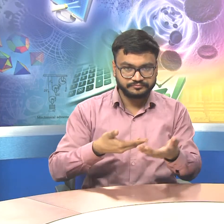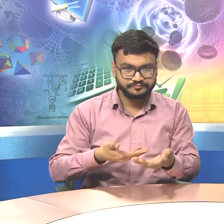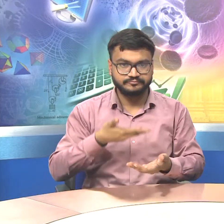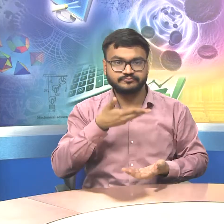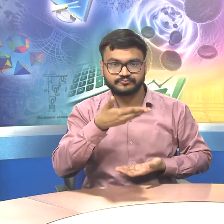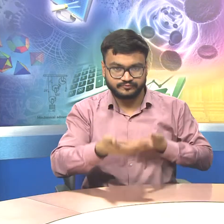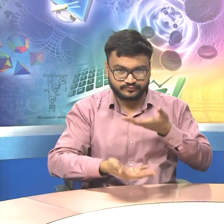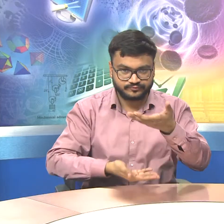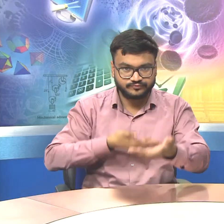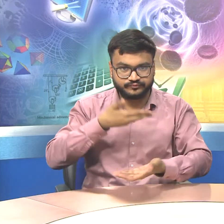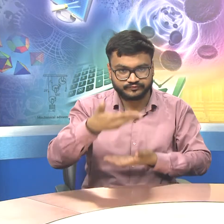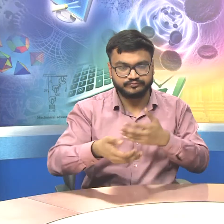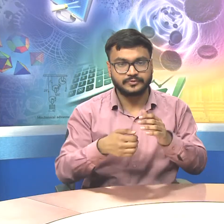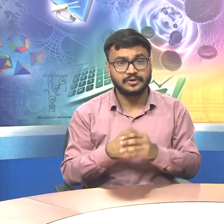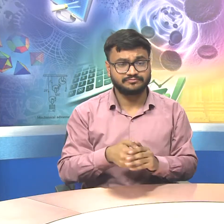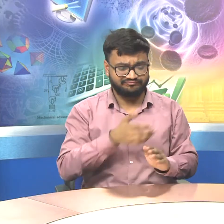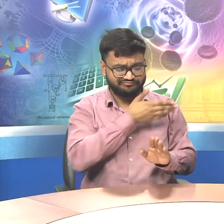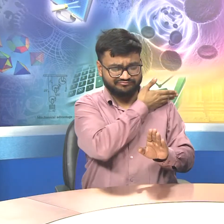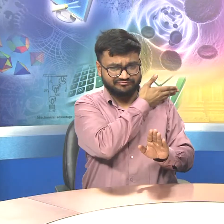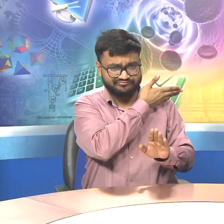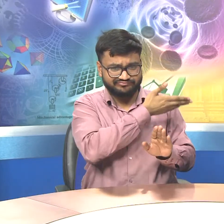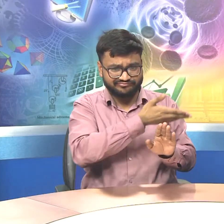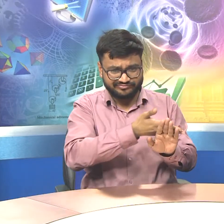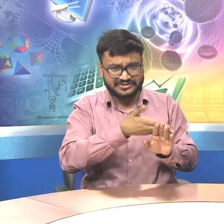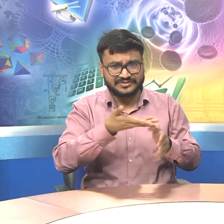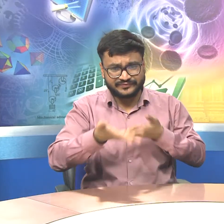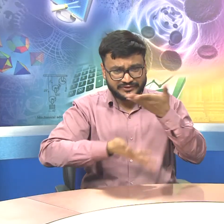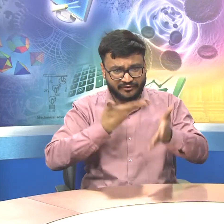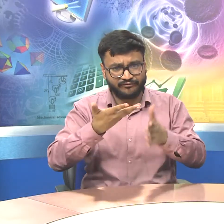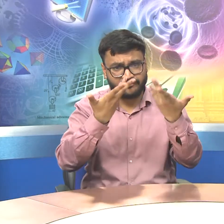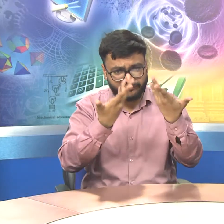Welcome back to NIOS live classes.